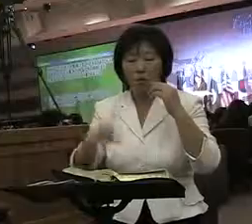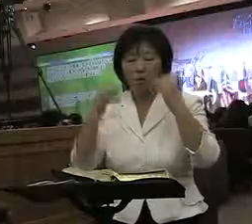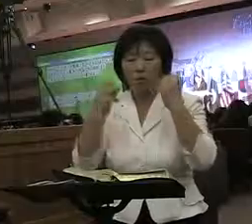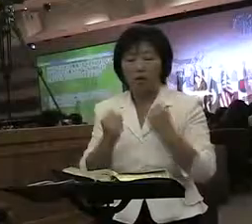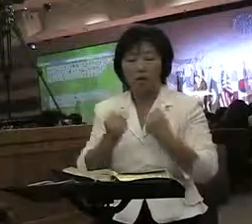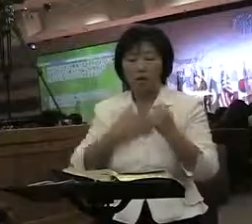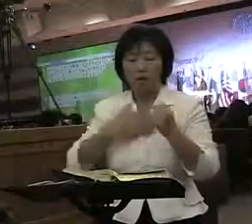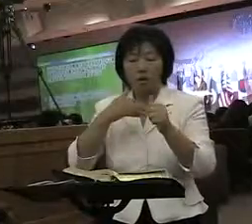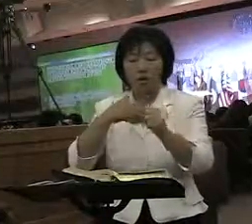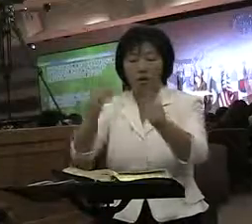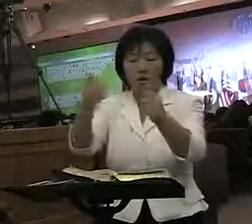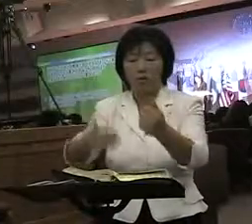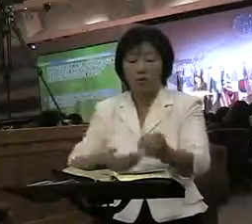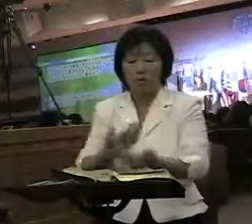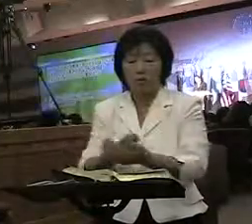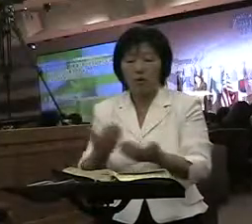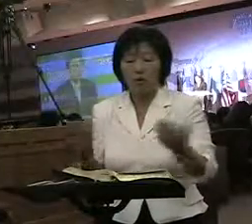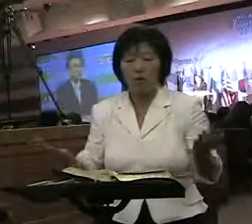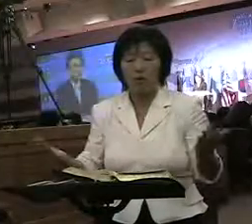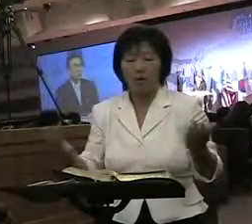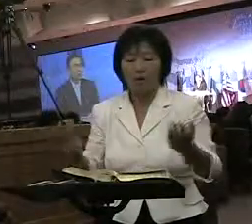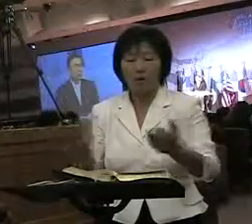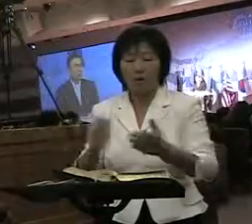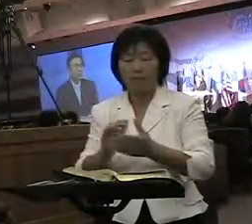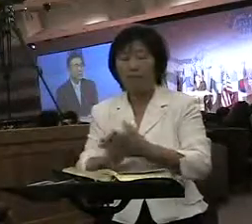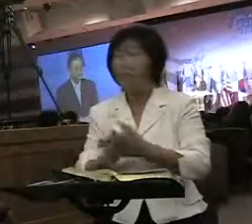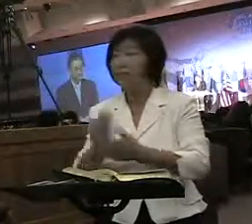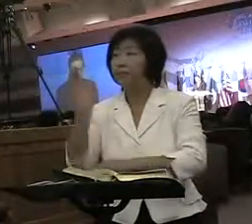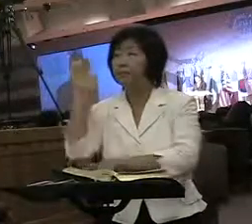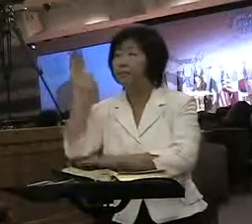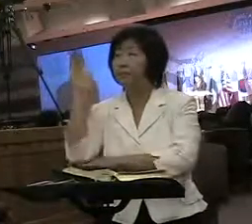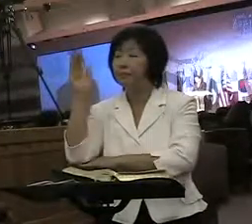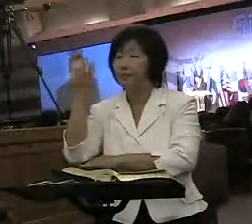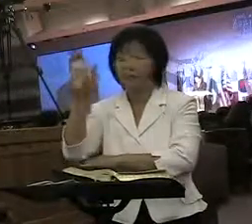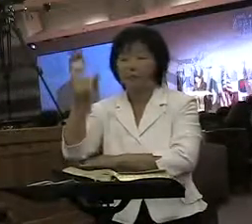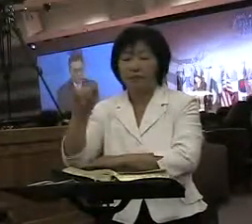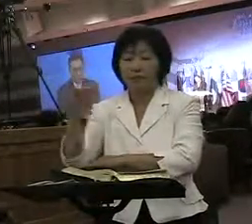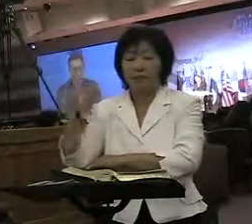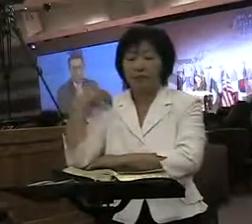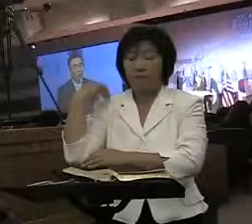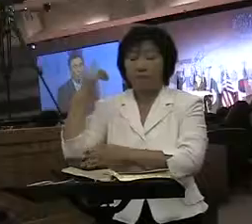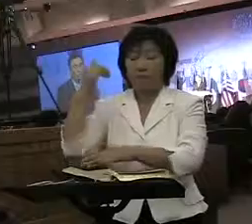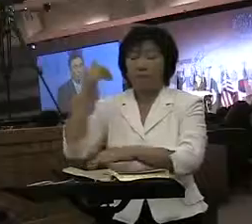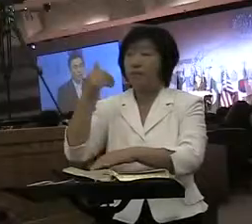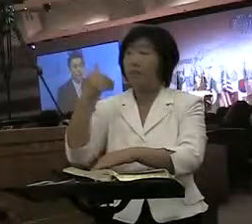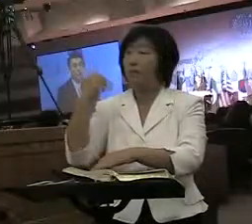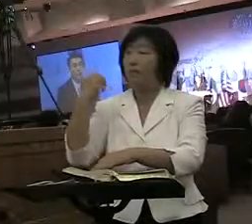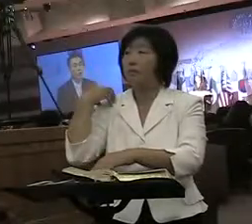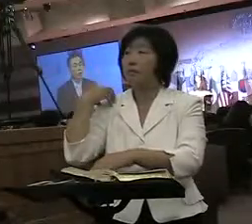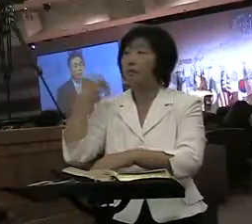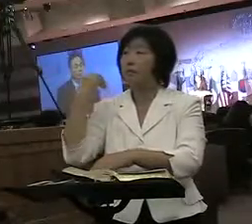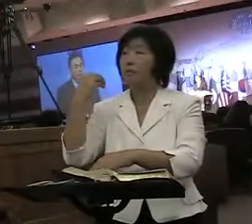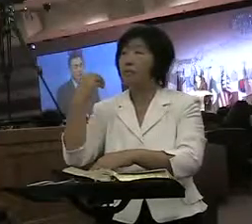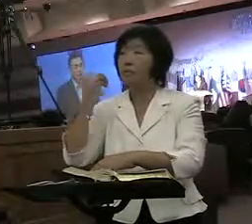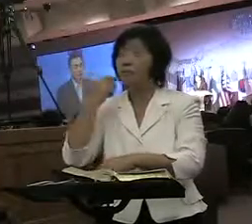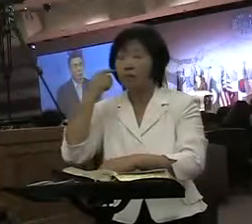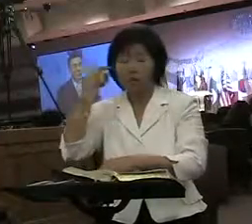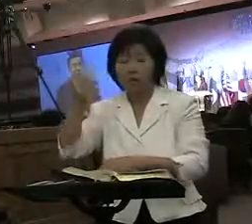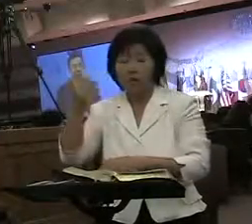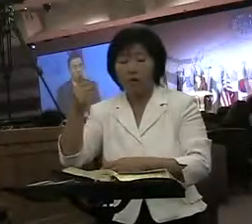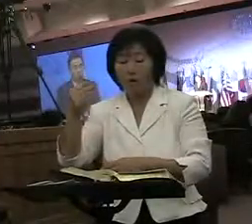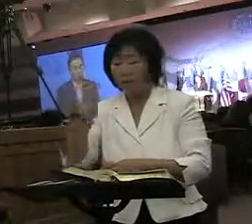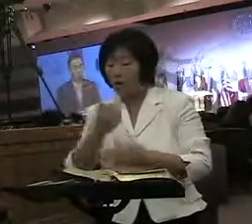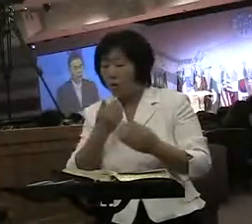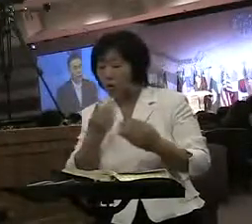있나이다. 나를 보내소서. 아멘. 이 말씀을 가지고 김승훈 목사님 나오셔서 높이 들린 주의 보좌라는